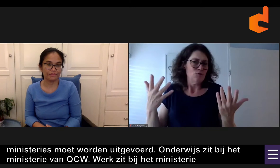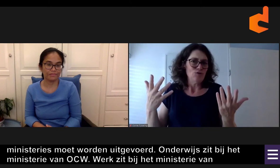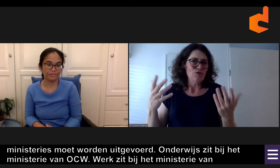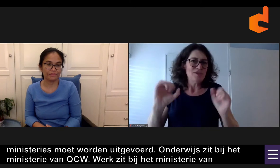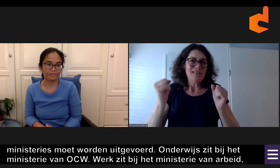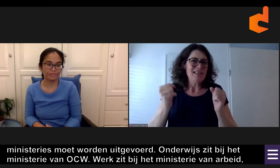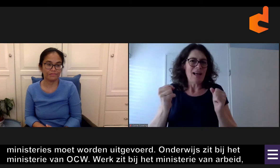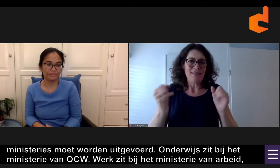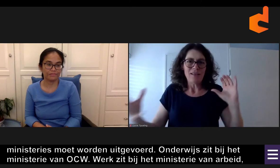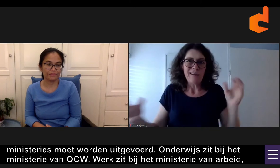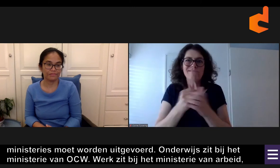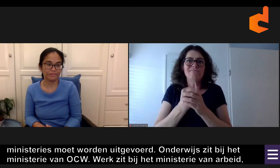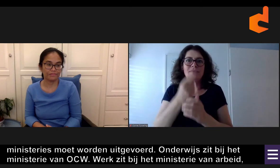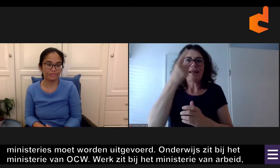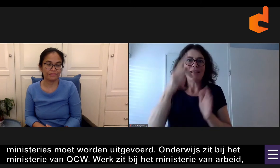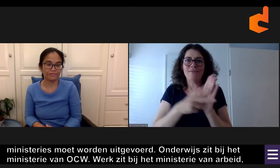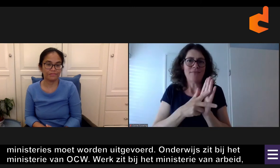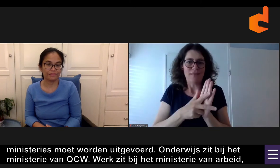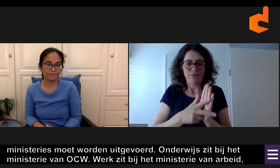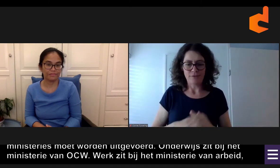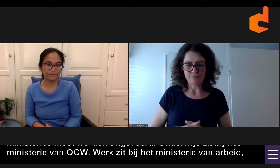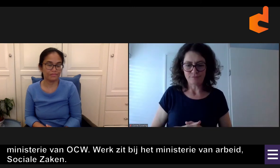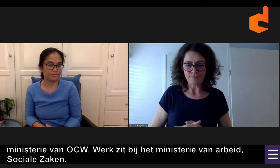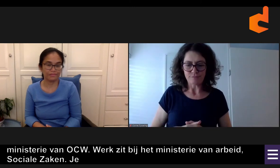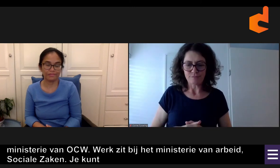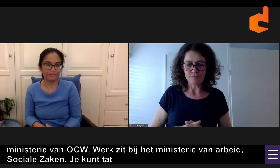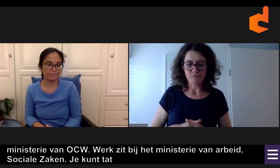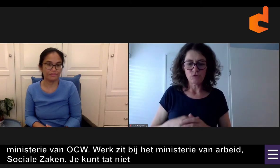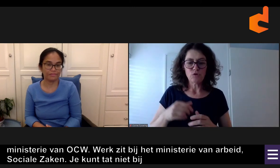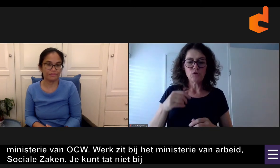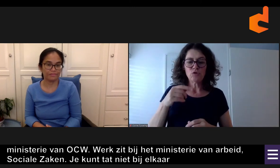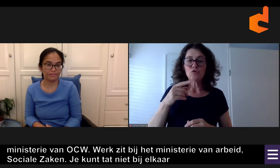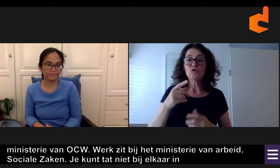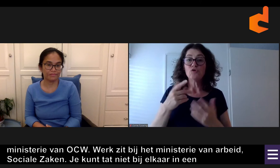Zaken. Dus je kan dat niet bij elkaar in één wet stoppen.